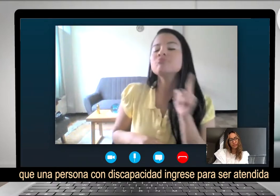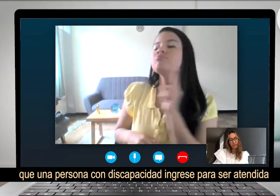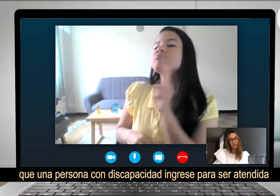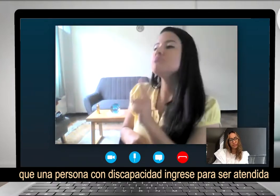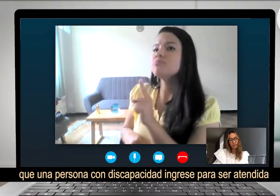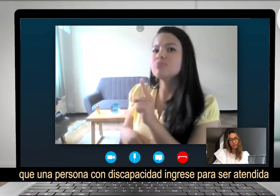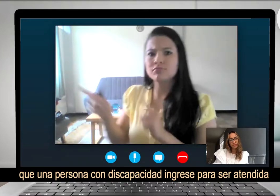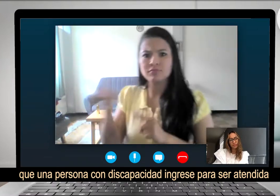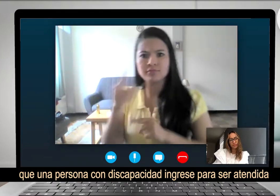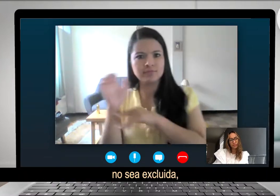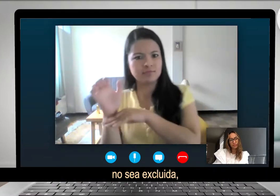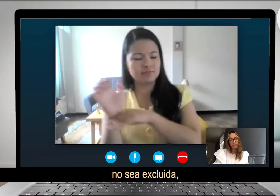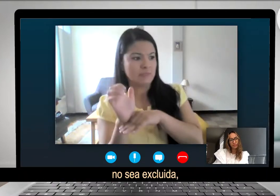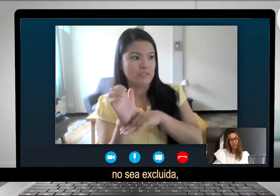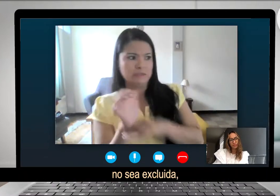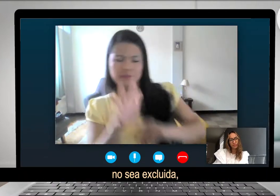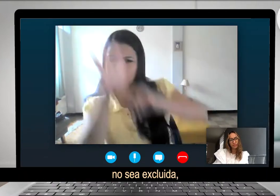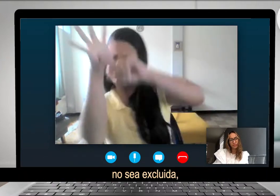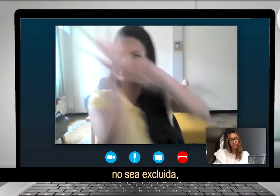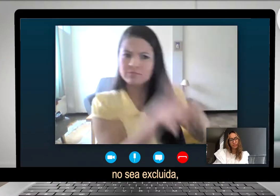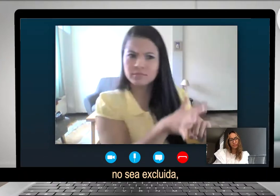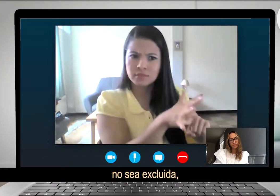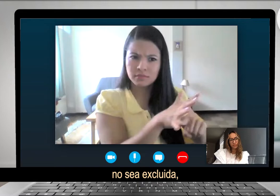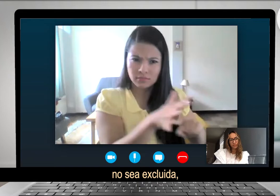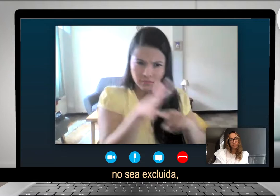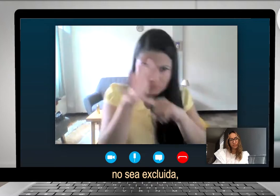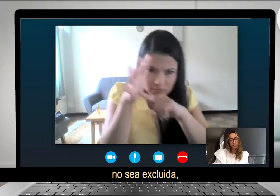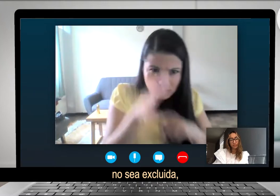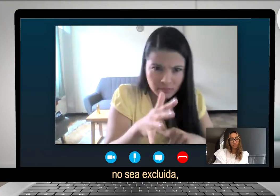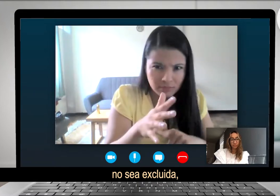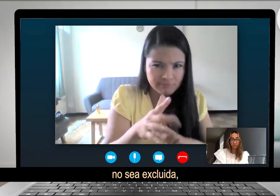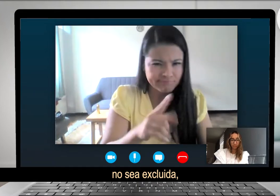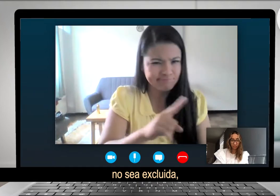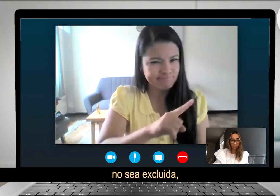ingrese para ser atendida, no sea excluida.